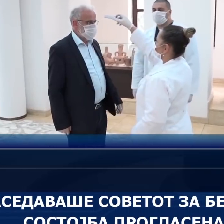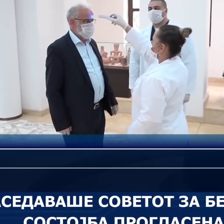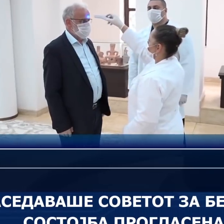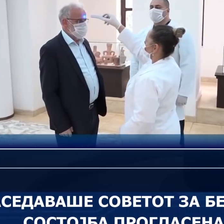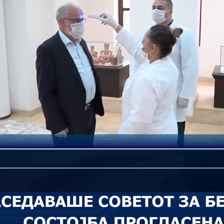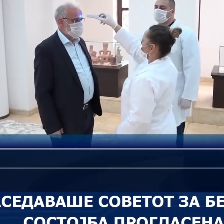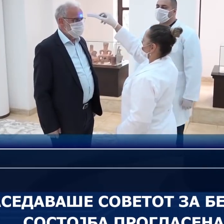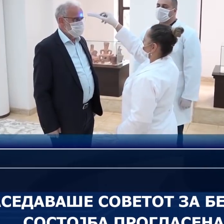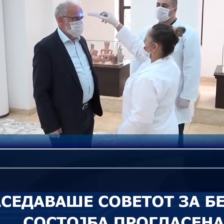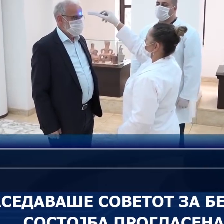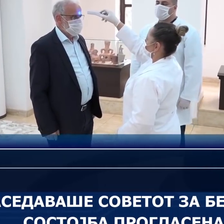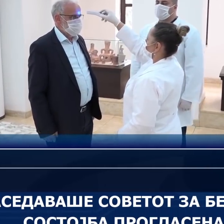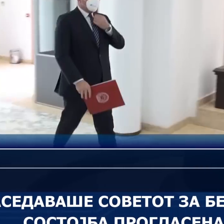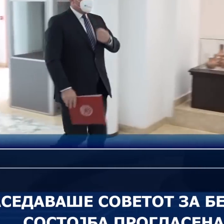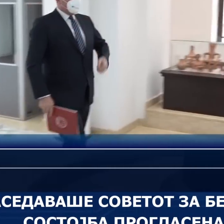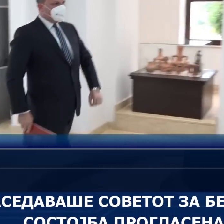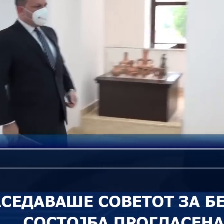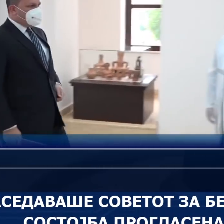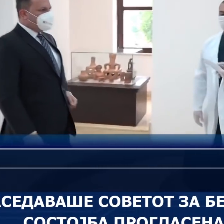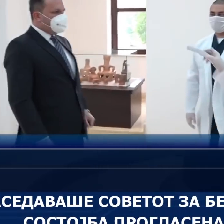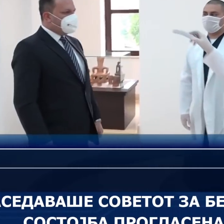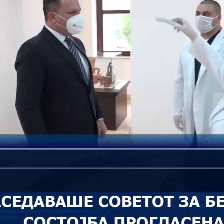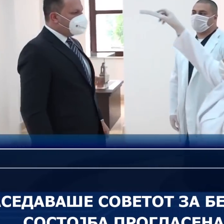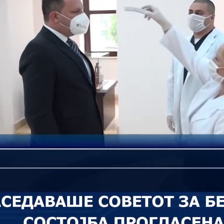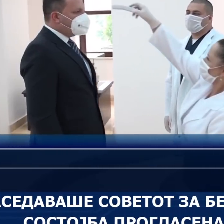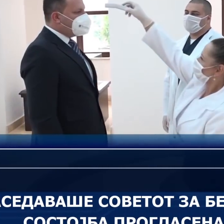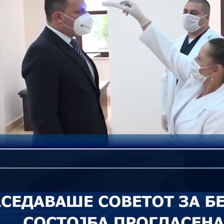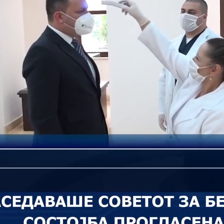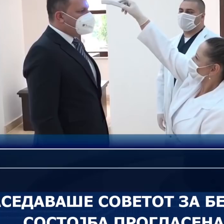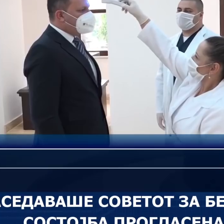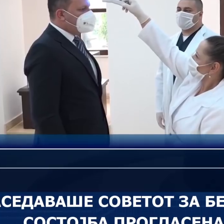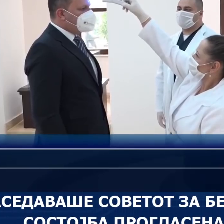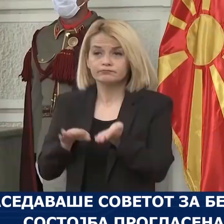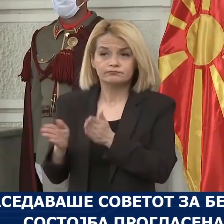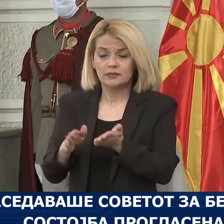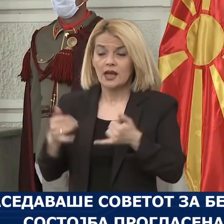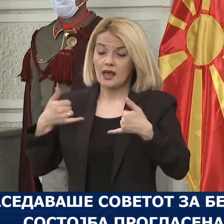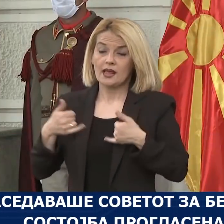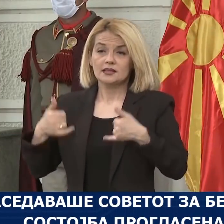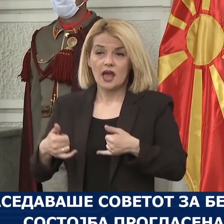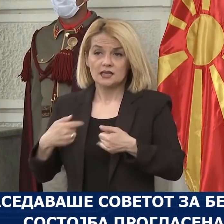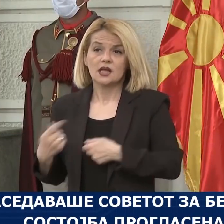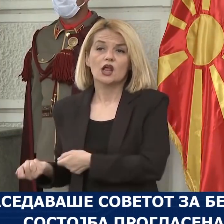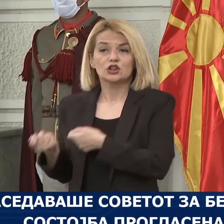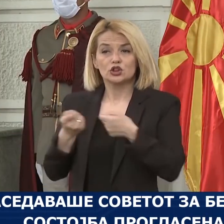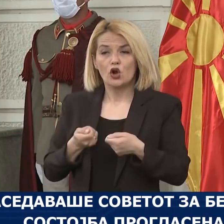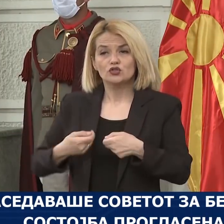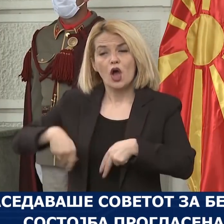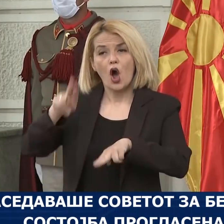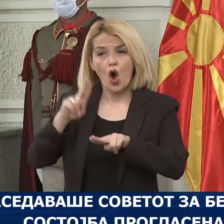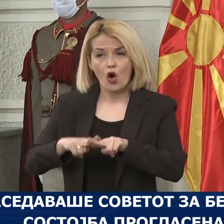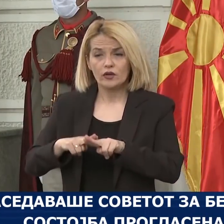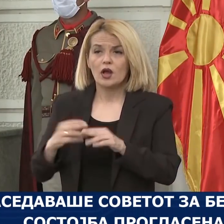продолжување на овредната состојба, да слушнеме дел од неговото обраќење. Је донесам одлука за